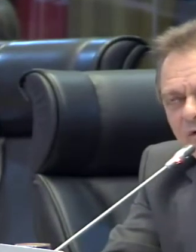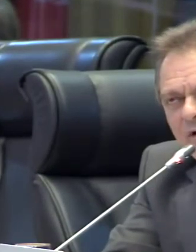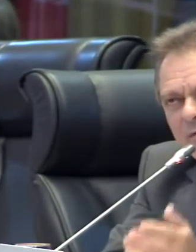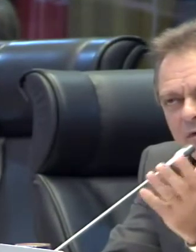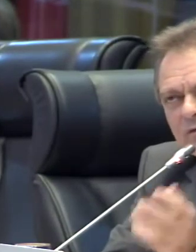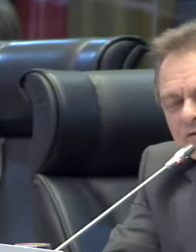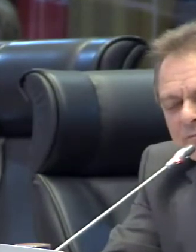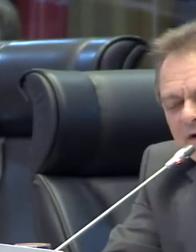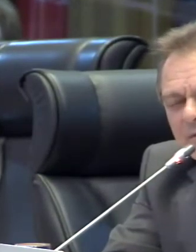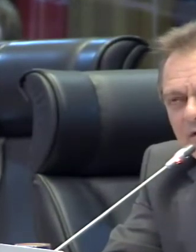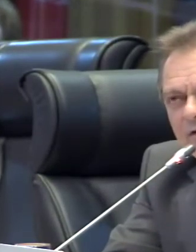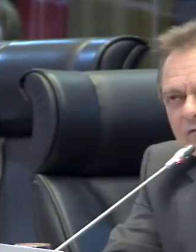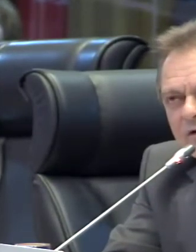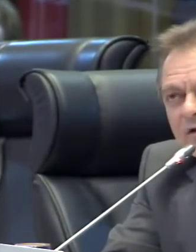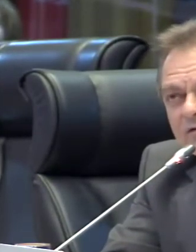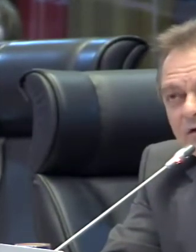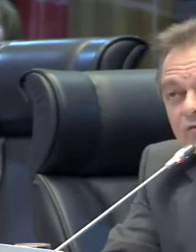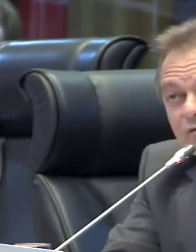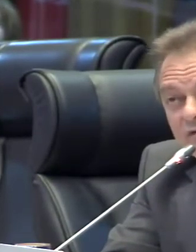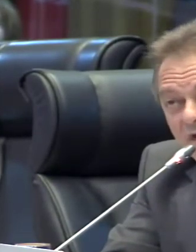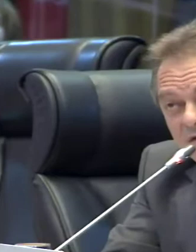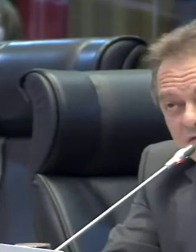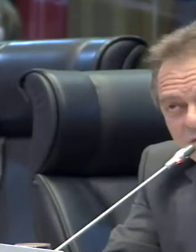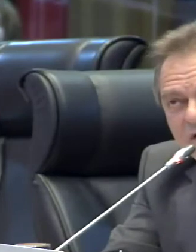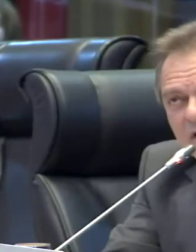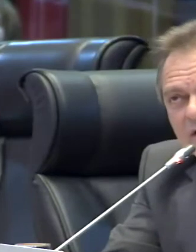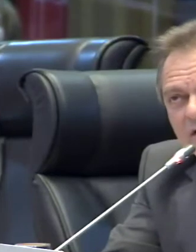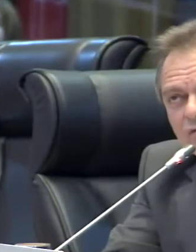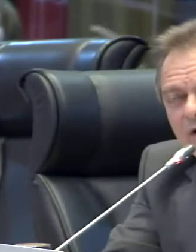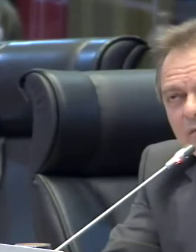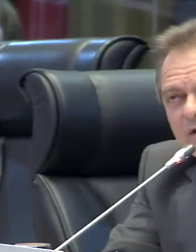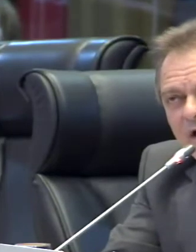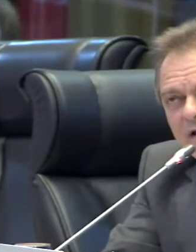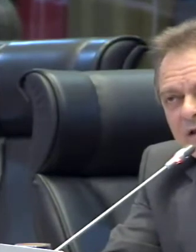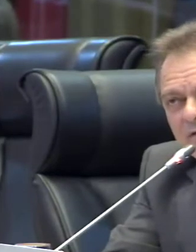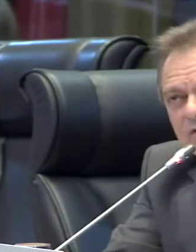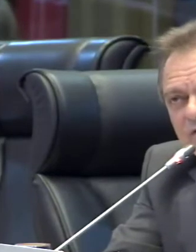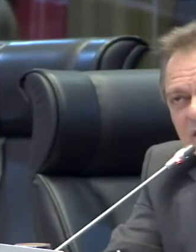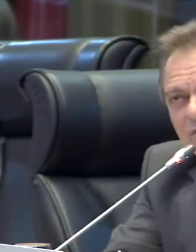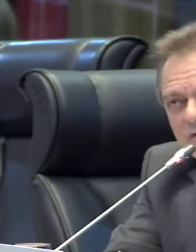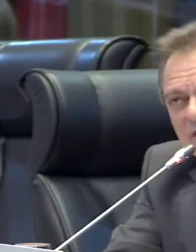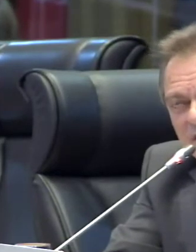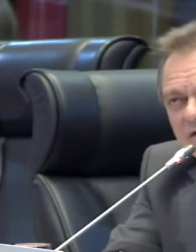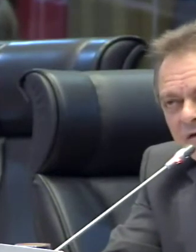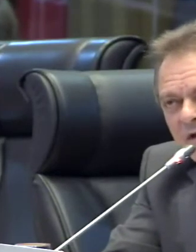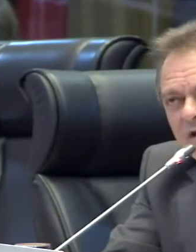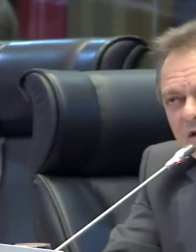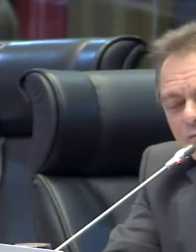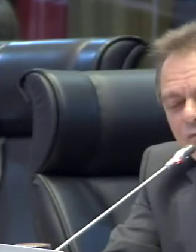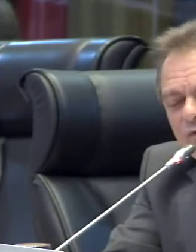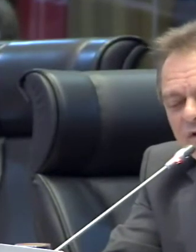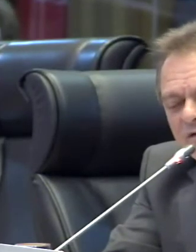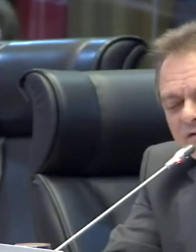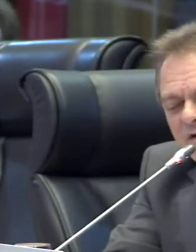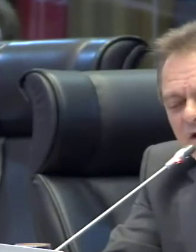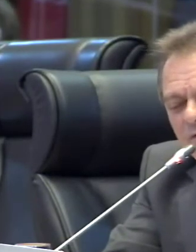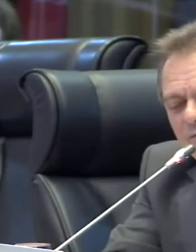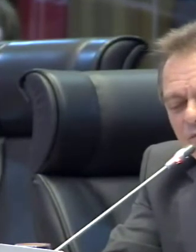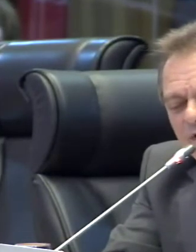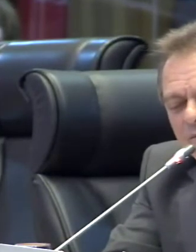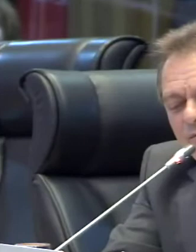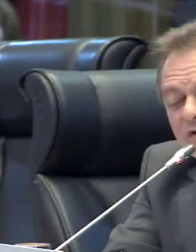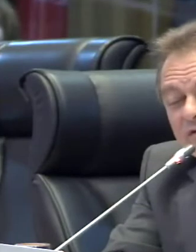pelo tribunal. Mas eu lhe parabenizo, lhe desejo sucesso da sua caminhada, e que você, com certeza, tem